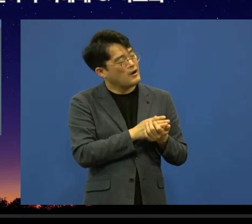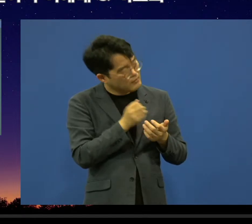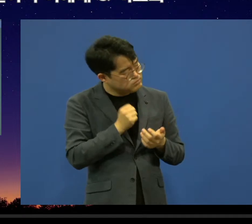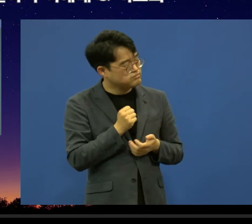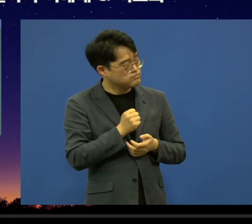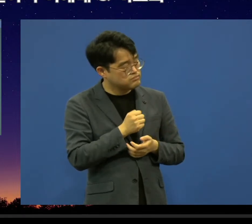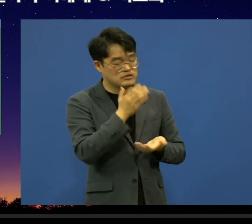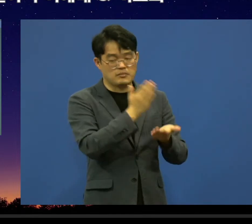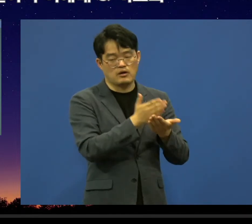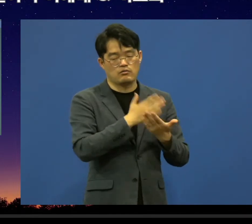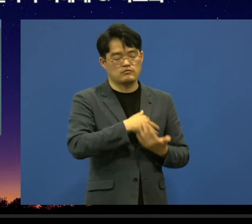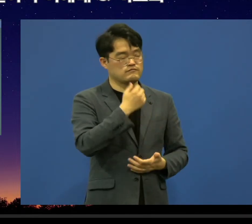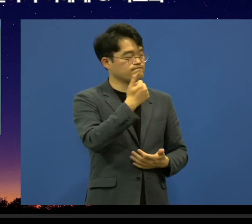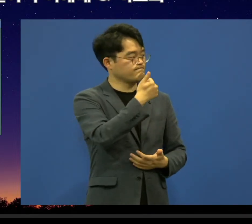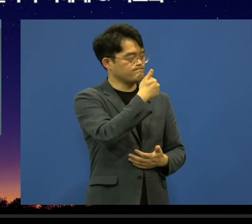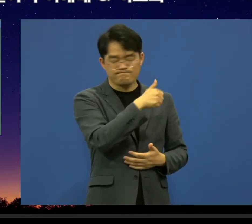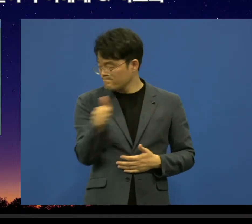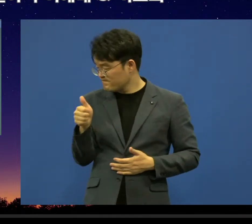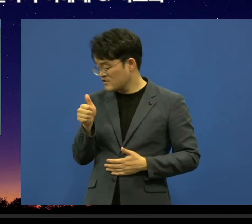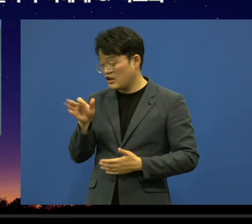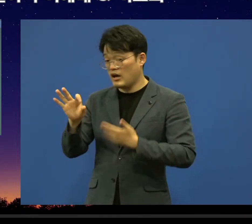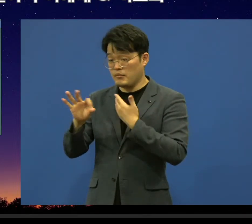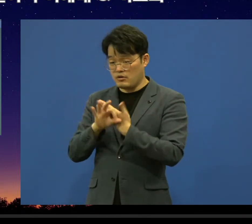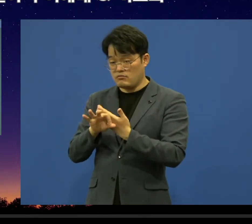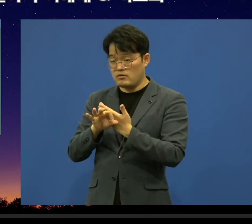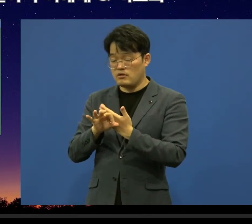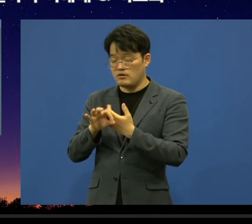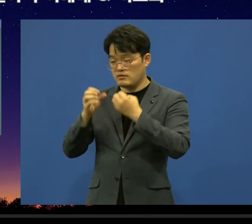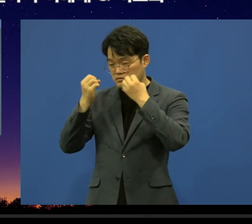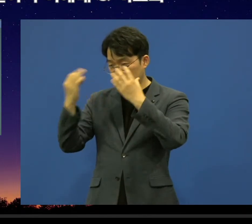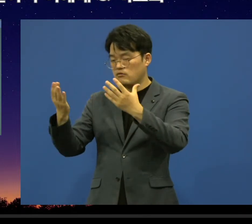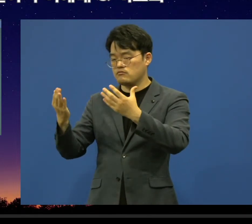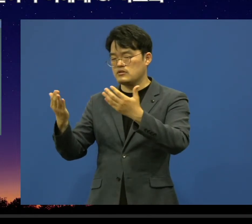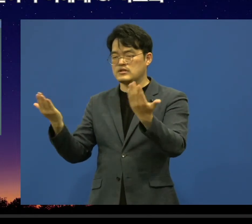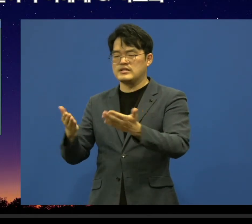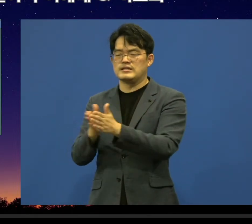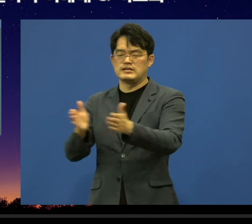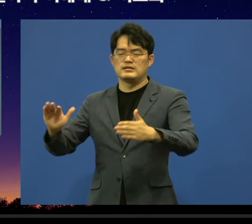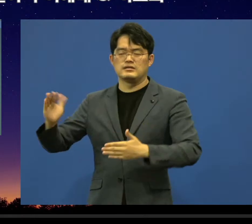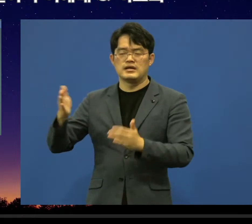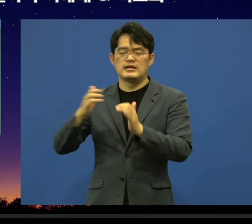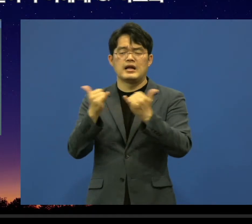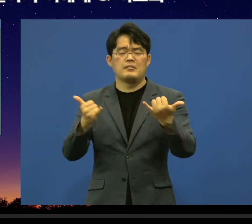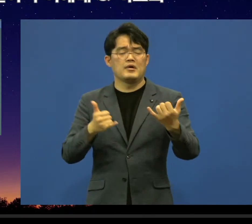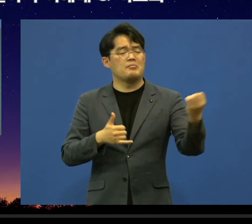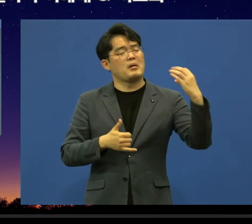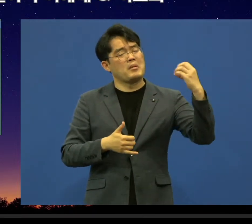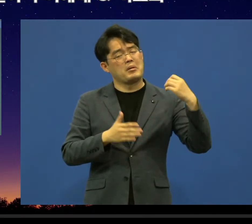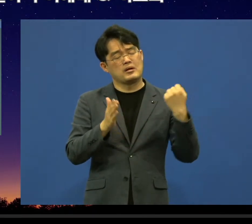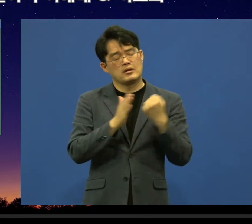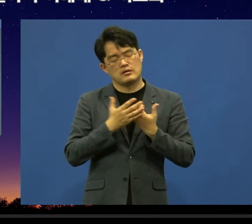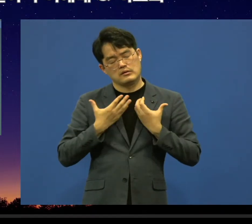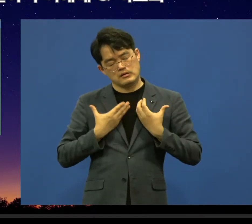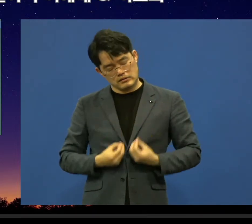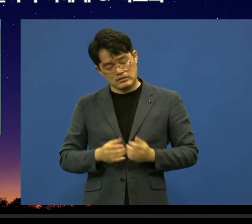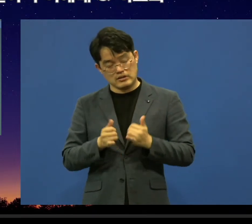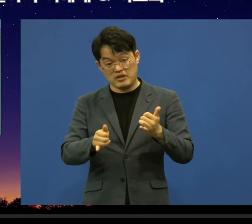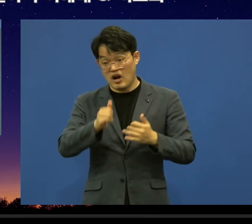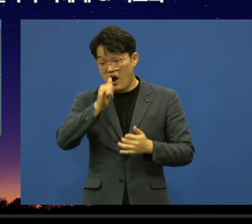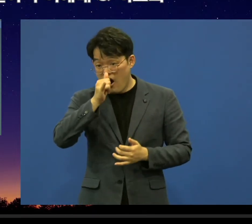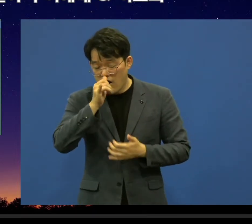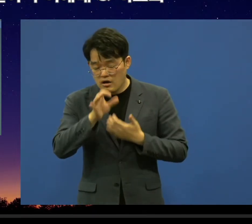돌아서면 다른 단계가 여러분 기다리고 있어요. 사람의 말로 낙심된 자가 있다면 여러분 뒤에 지금 뭔가